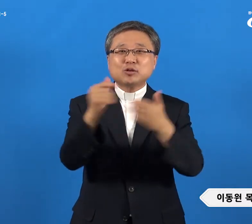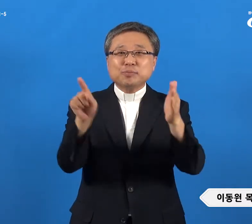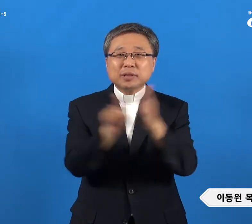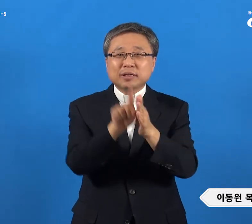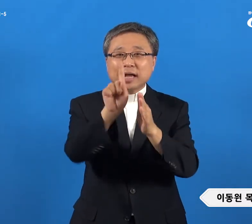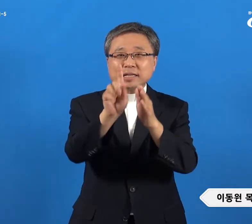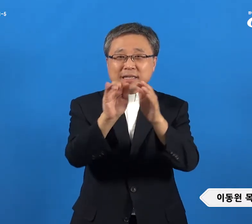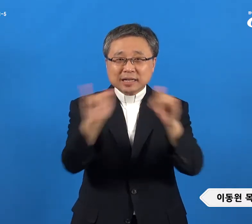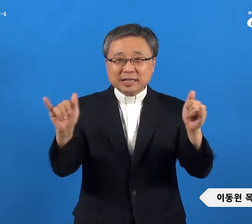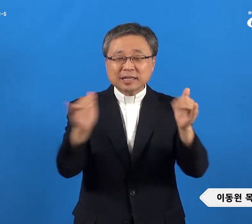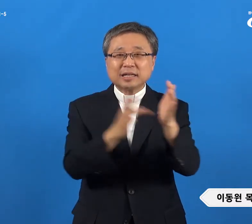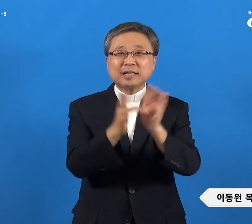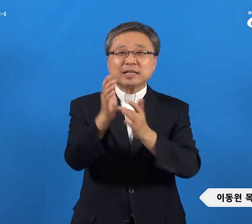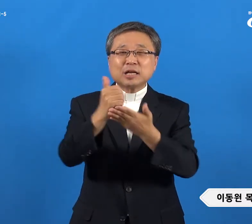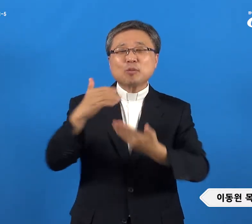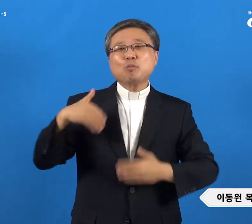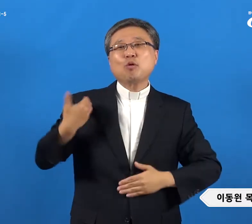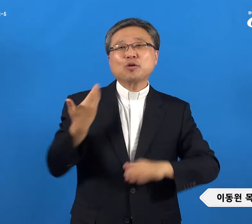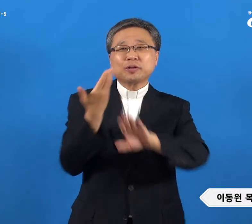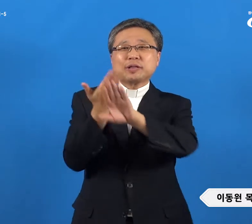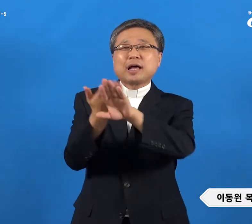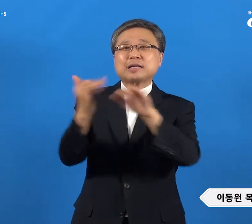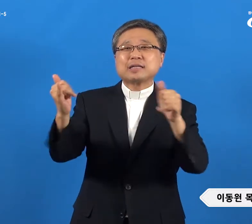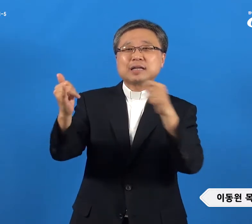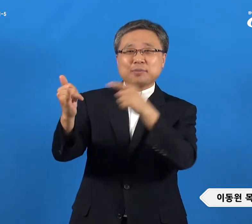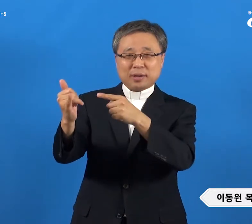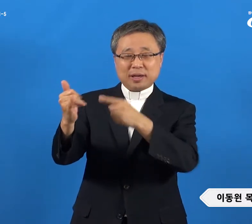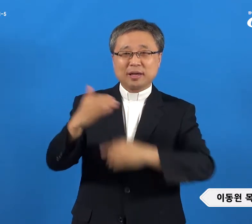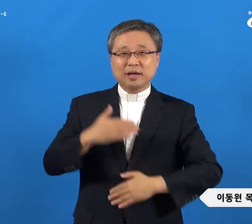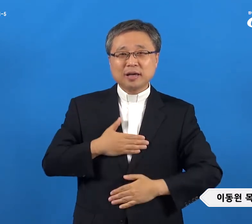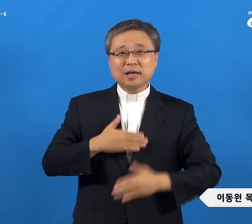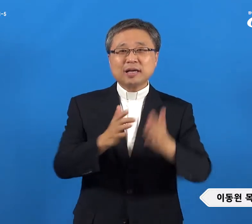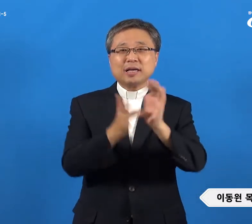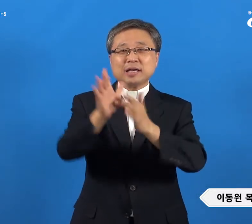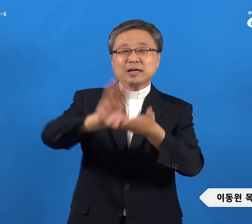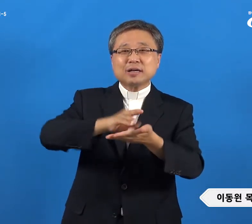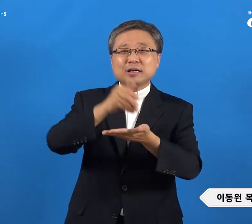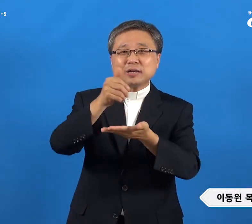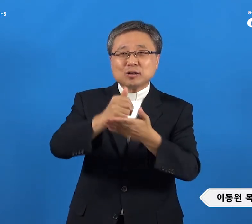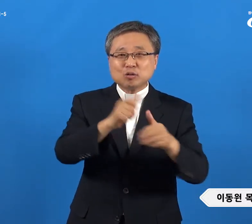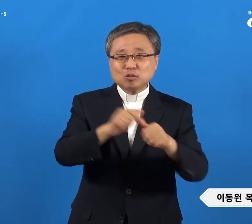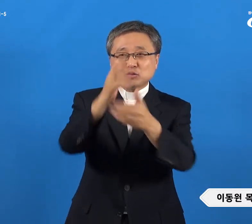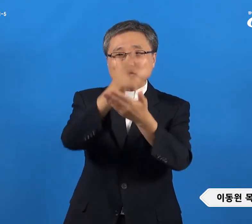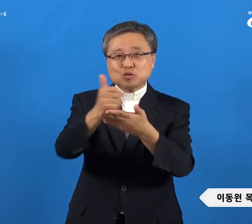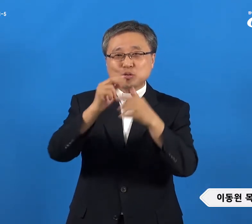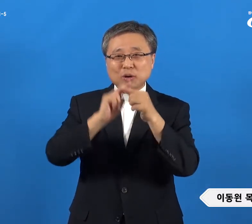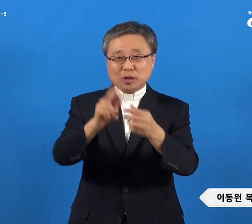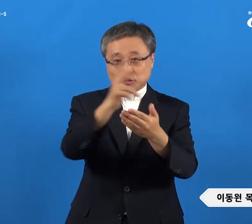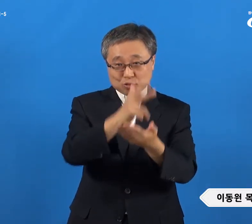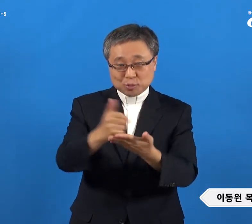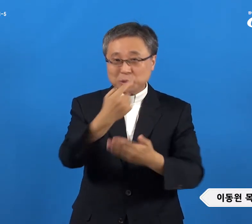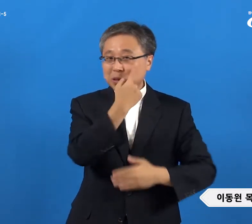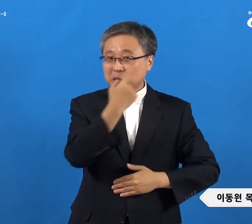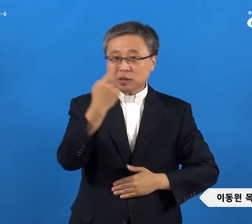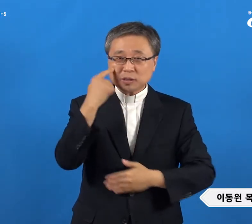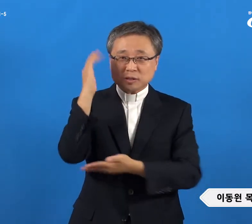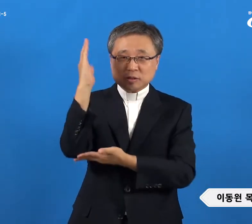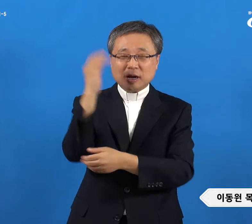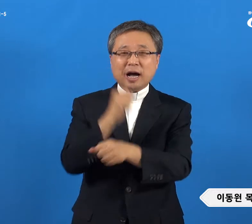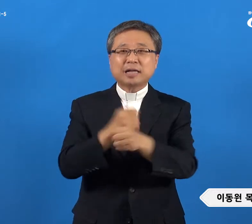사람이 예수님 모르는 다른 한 사람에게 예수 그리스도를 구주와 주님으로 증거하는 사역,